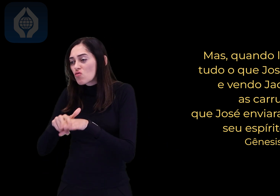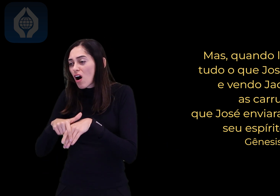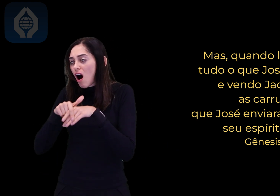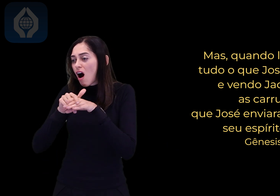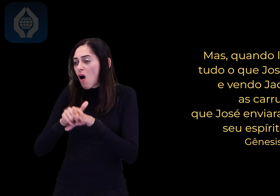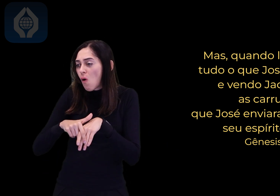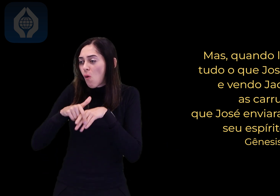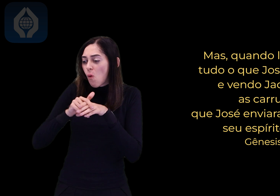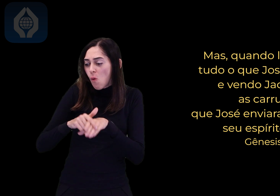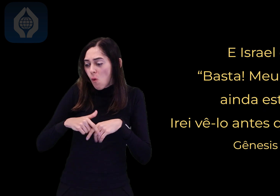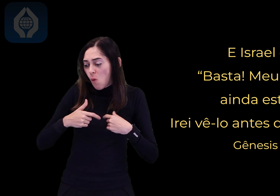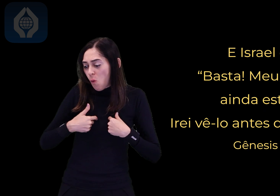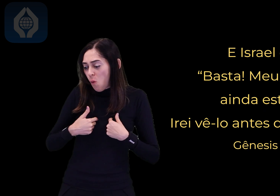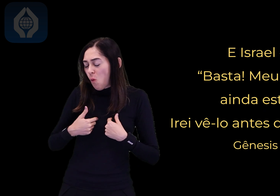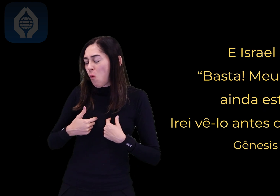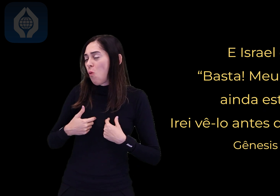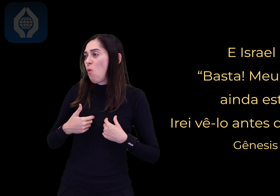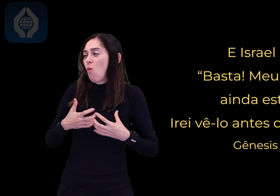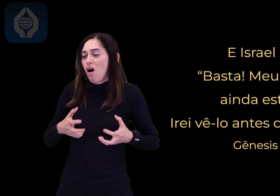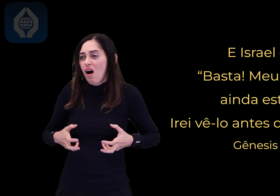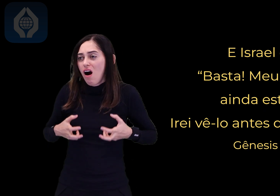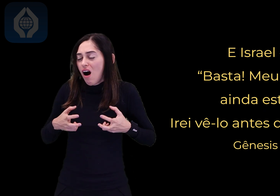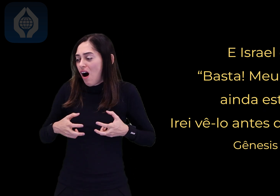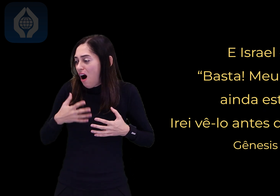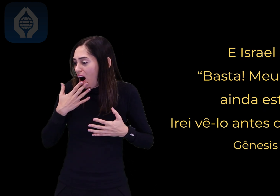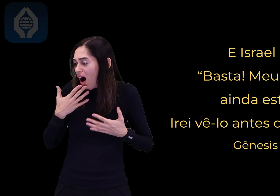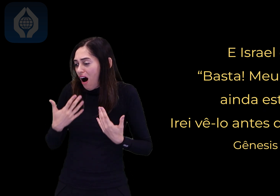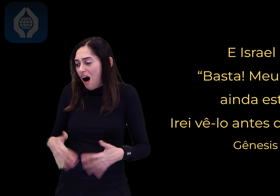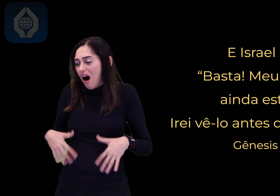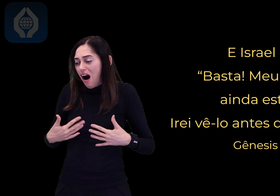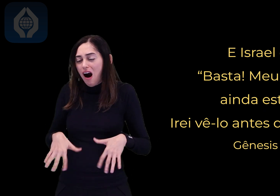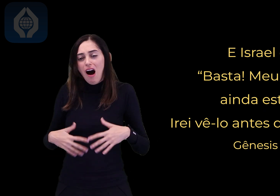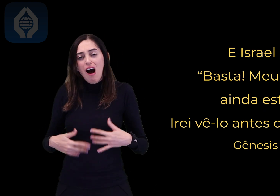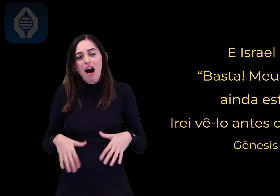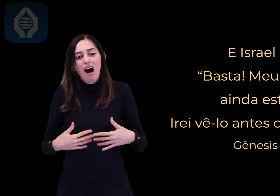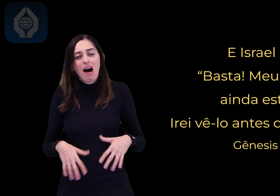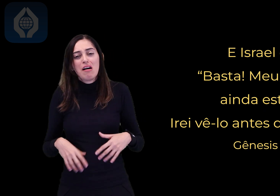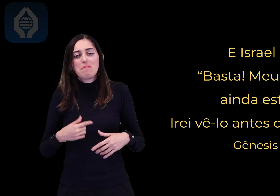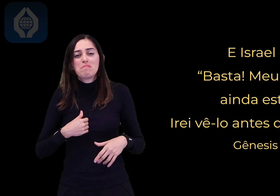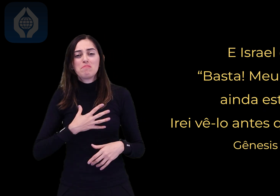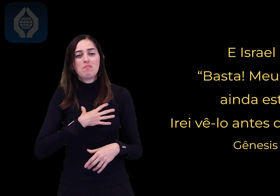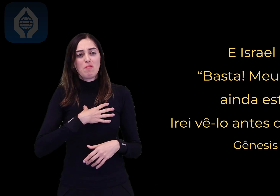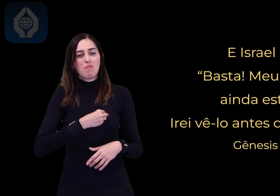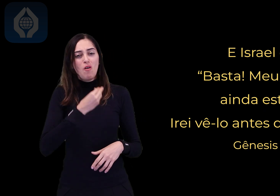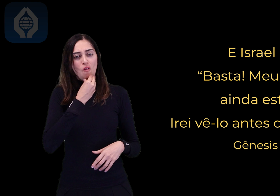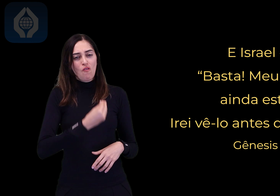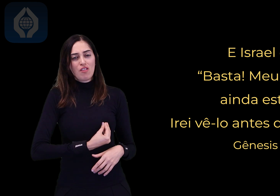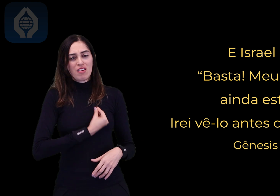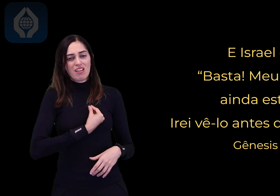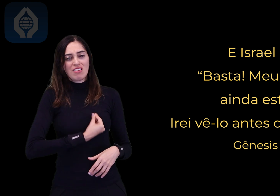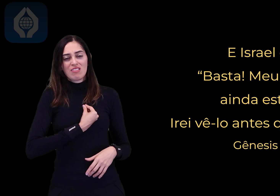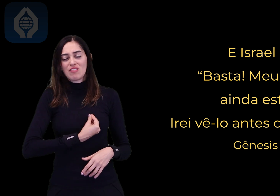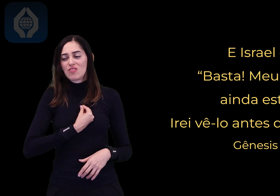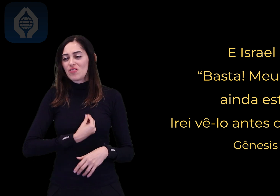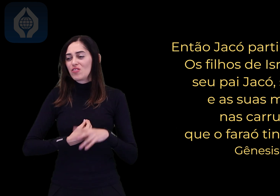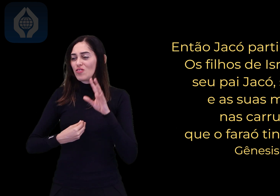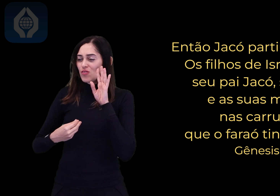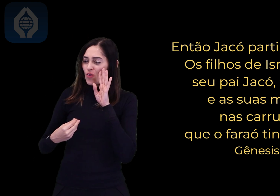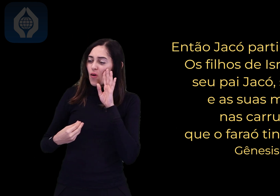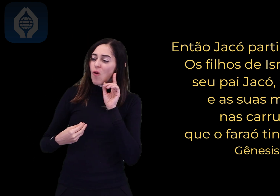espírito reviveu. Israel disse: basta, meu filho José ainda está vivo, irei vê-lo antes que eu morra.